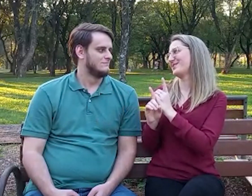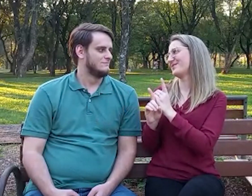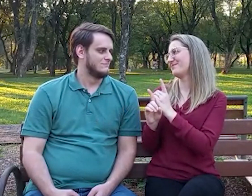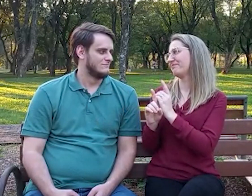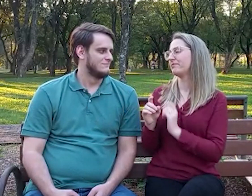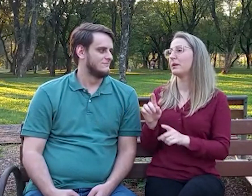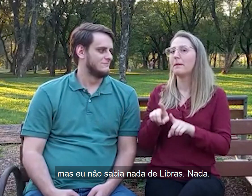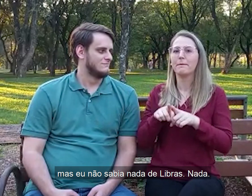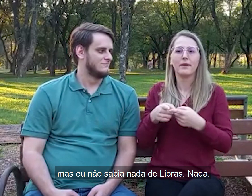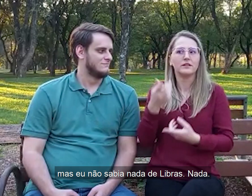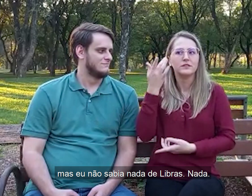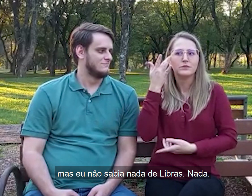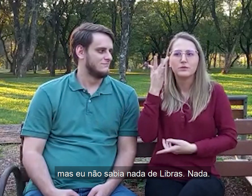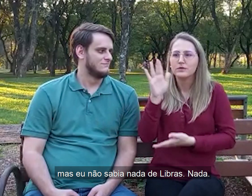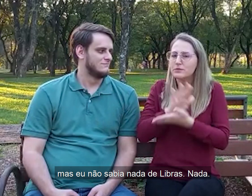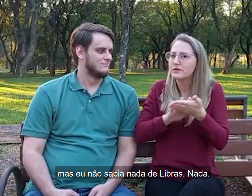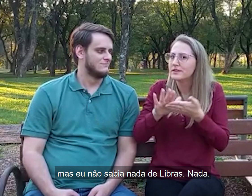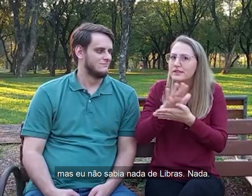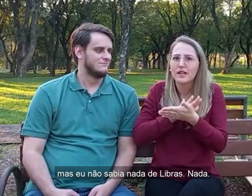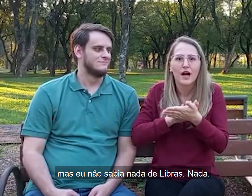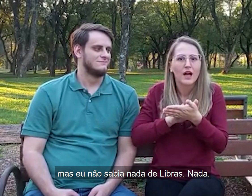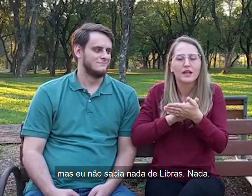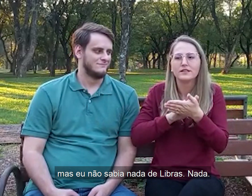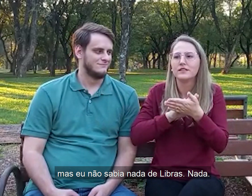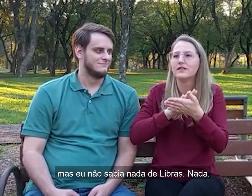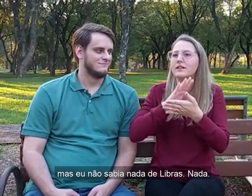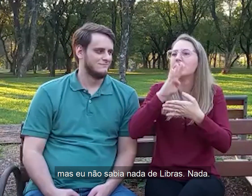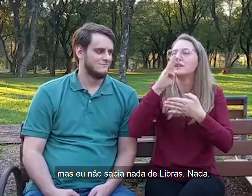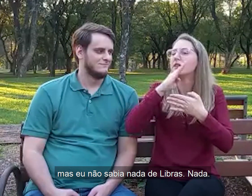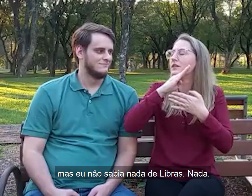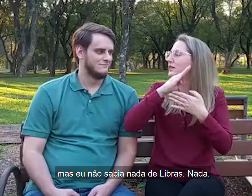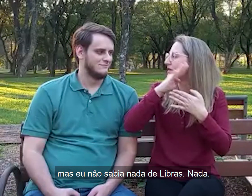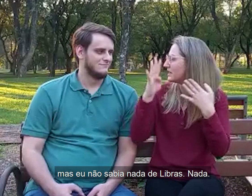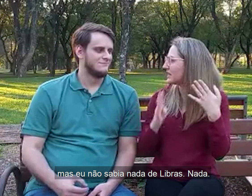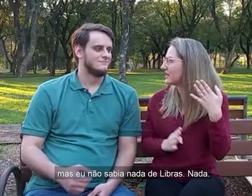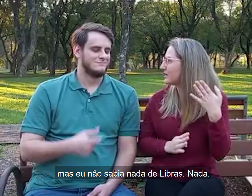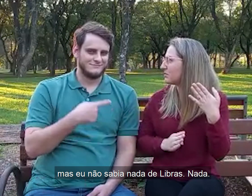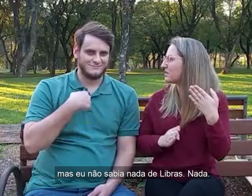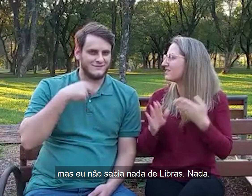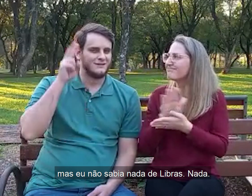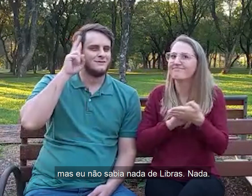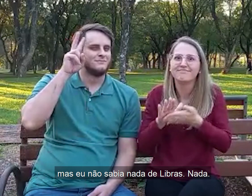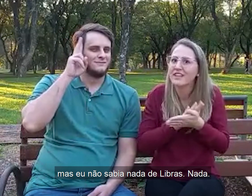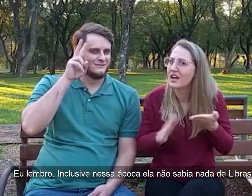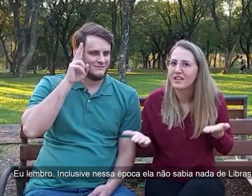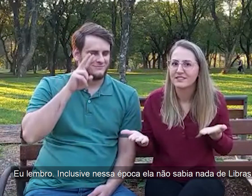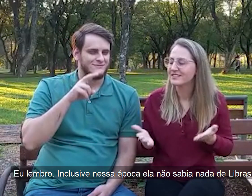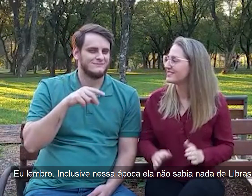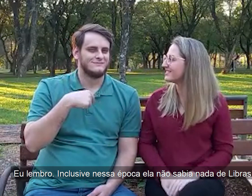mas eu não sabia nada de Libras. Nada. Eu lembro.